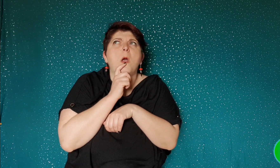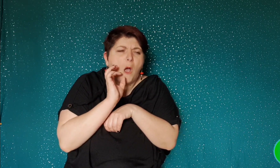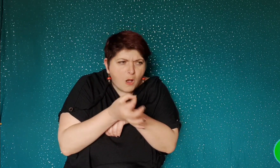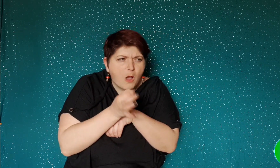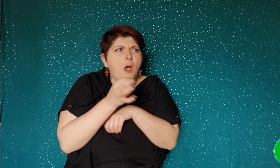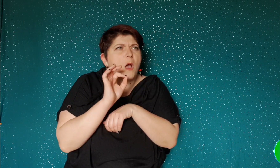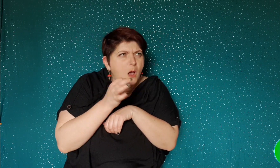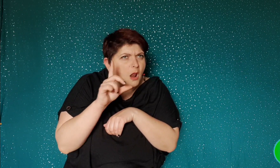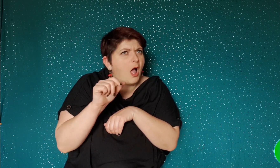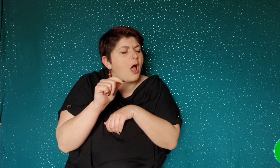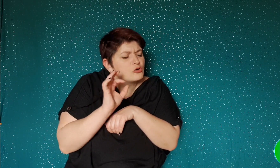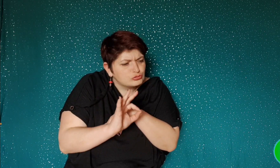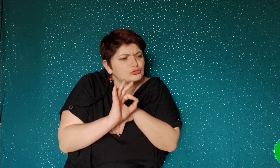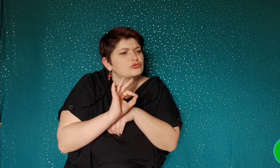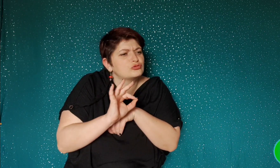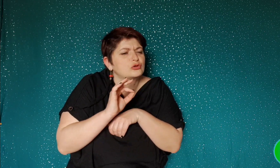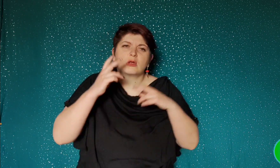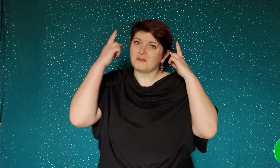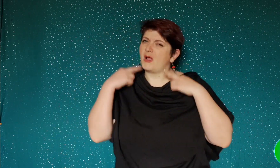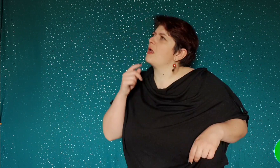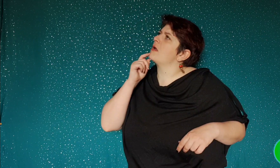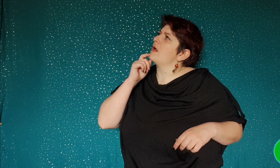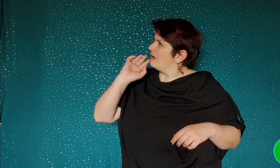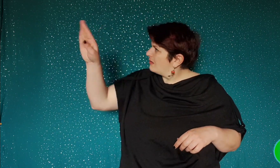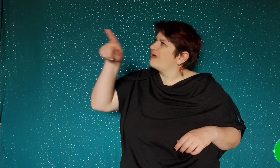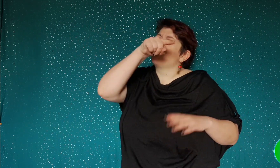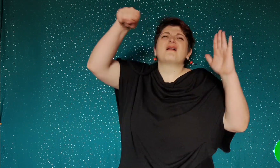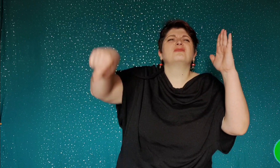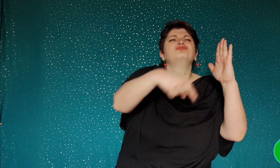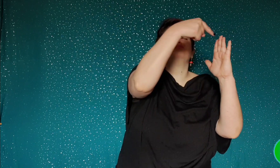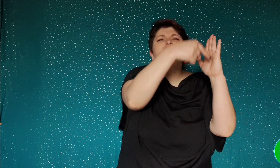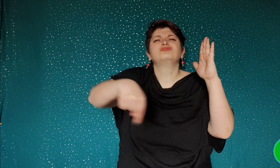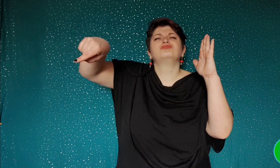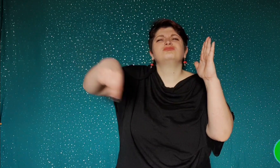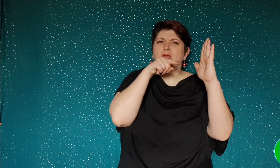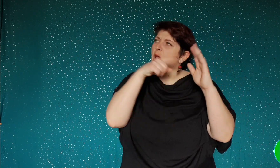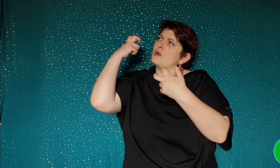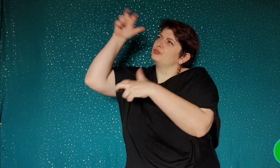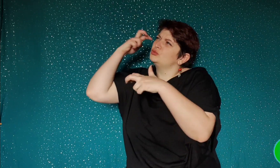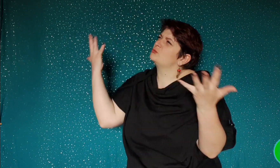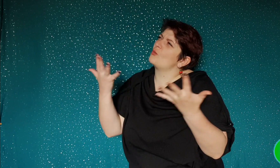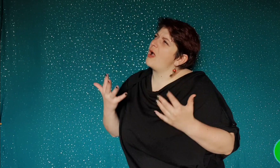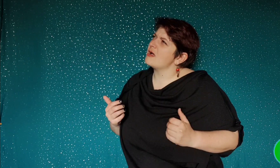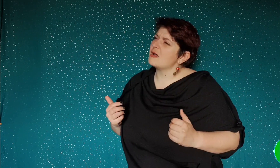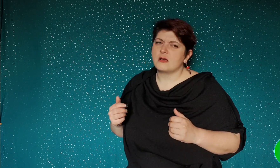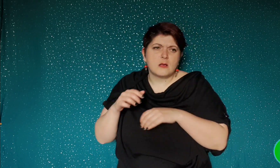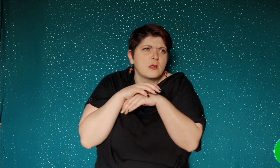Tiens, c'est vrai, dit grand-père. Quel bruit faisait-elle, dit Marianne.